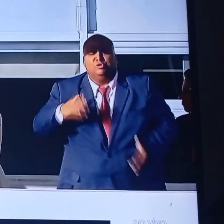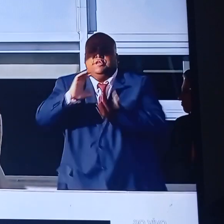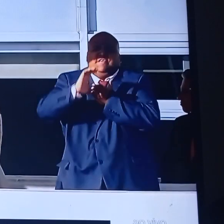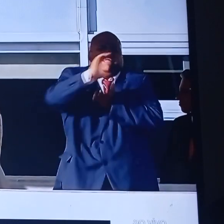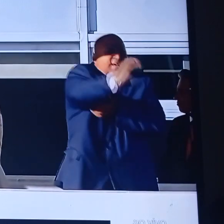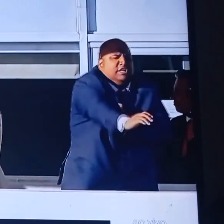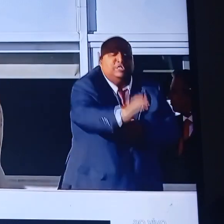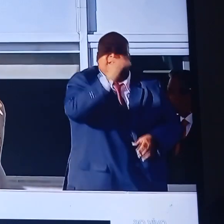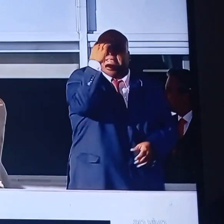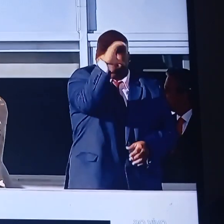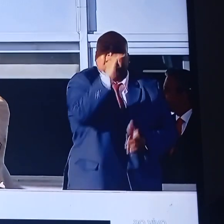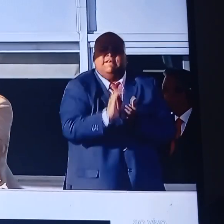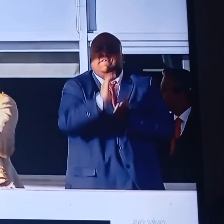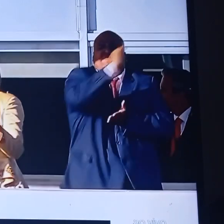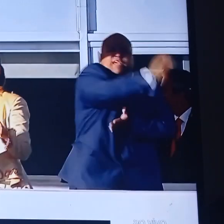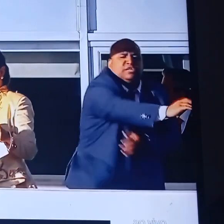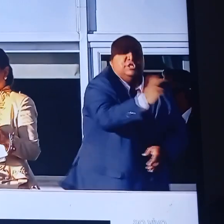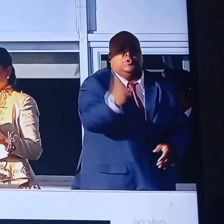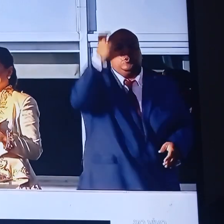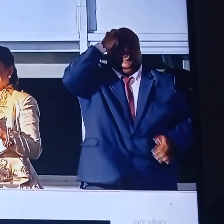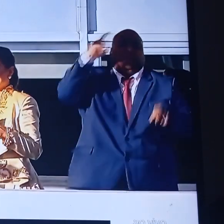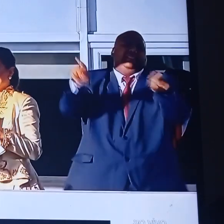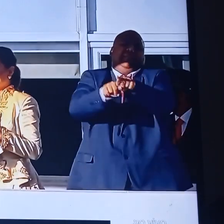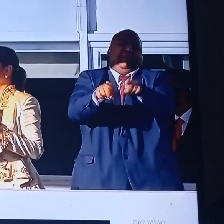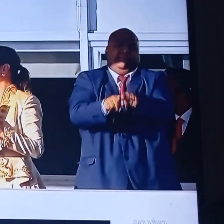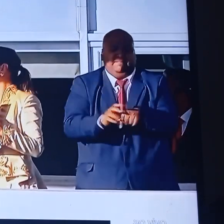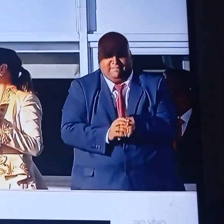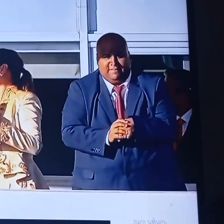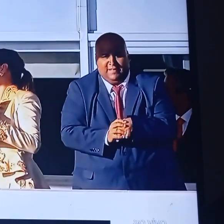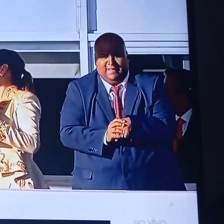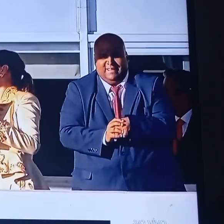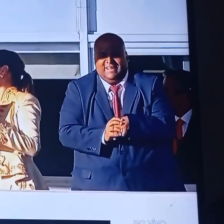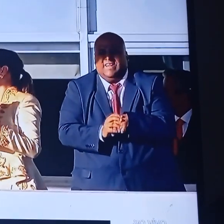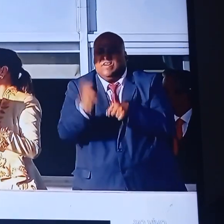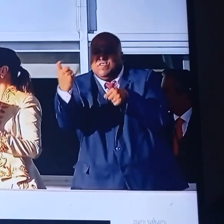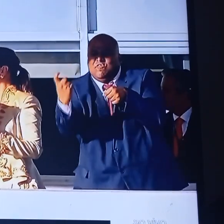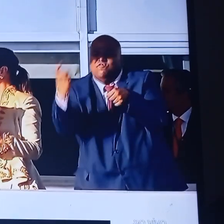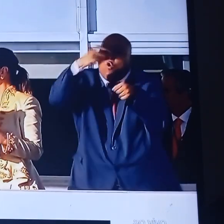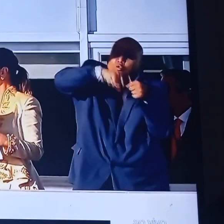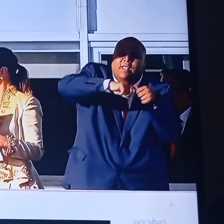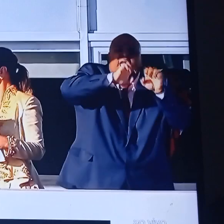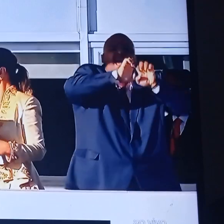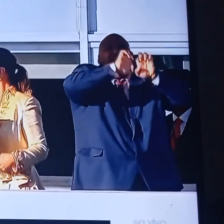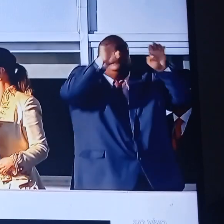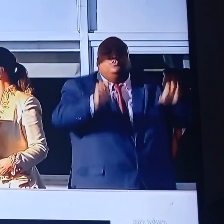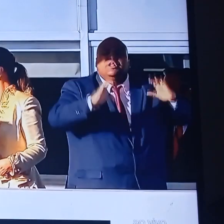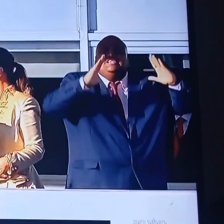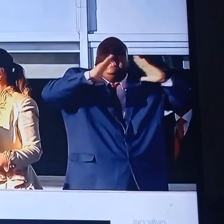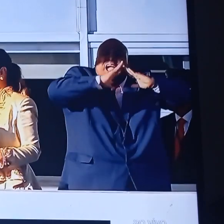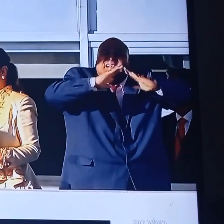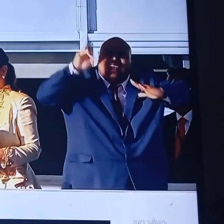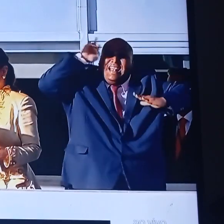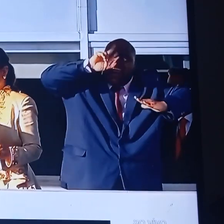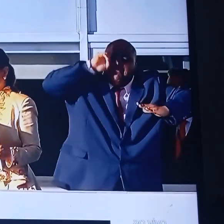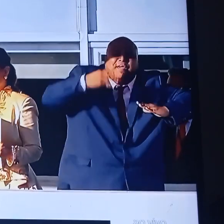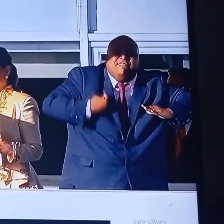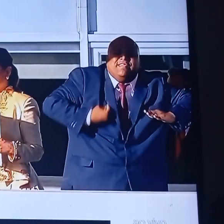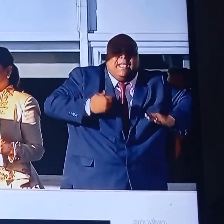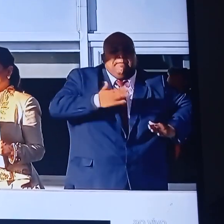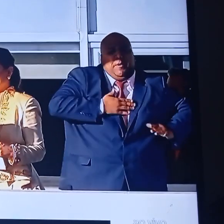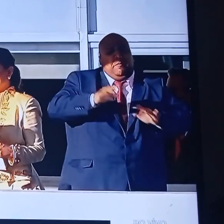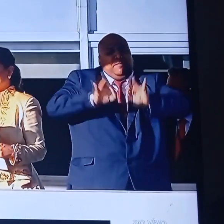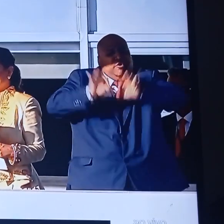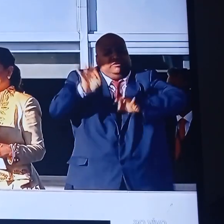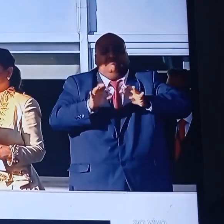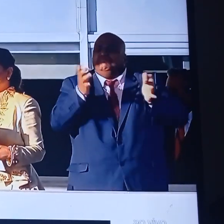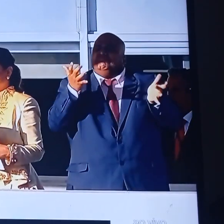na ciência e na cultura. Retomar as obras de infraestrutura do Minha Casa Minha Vida, abandonadas